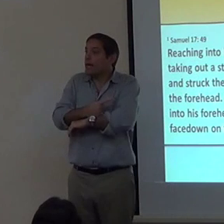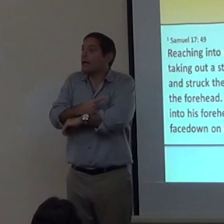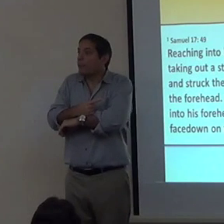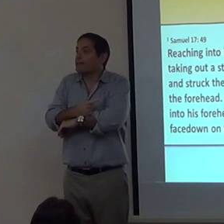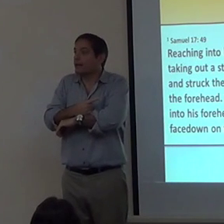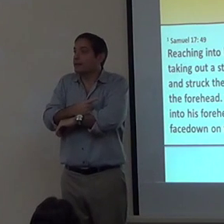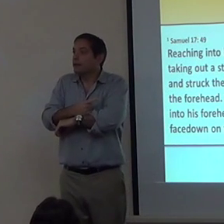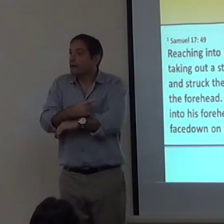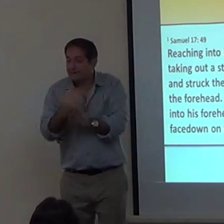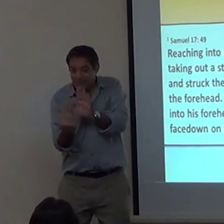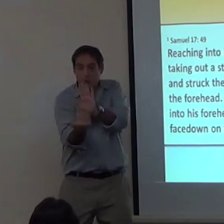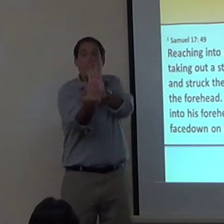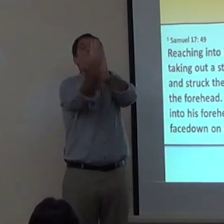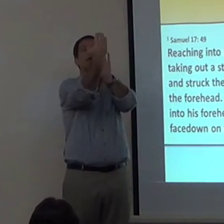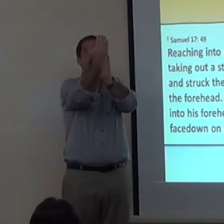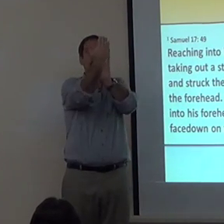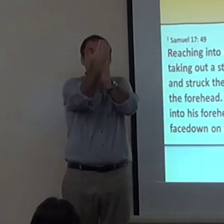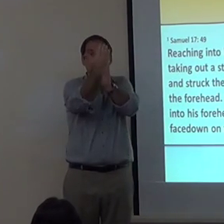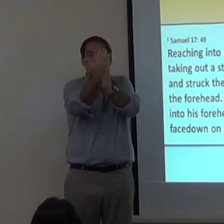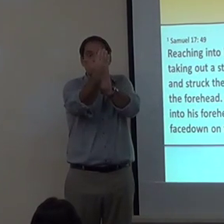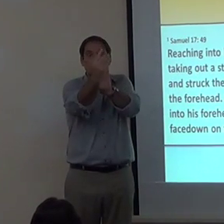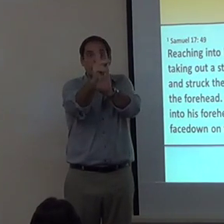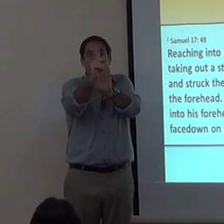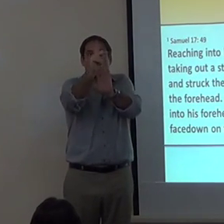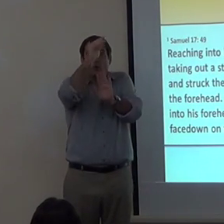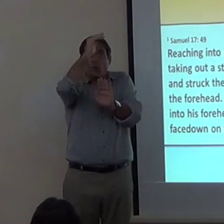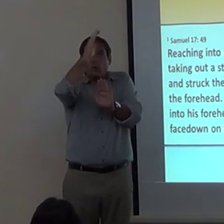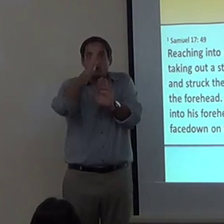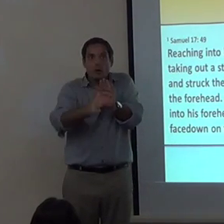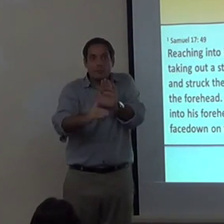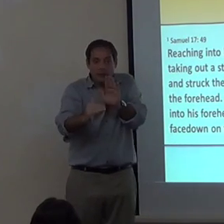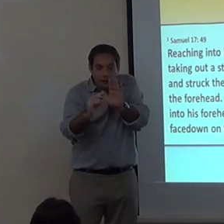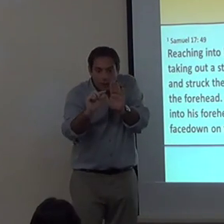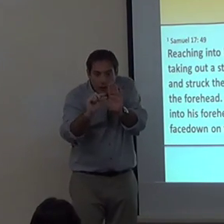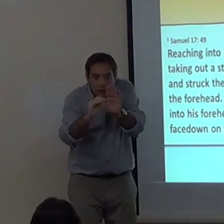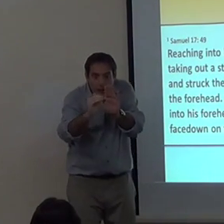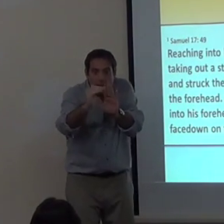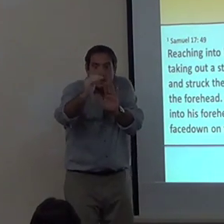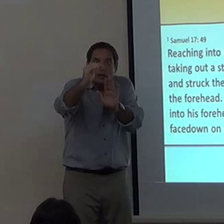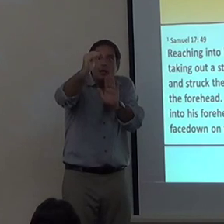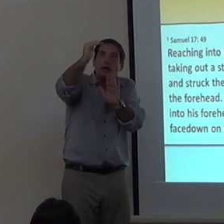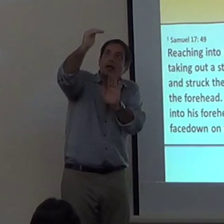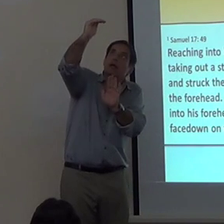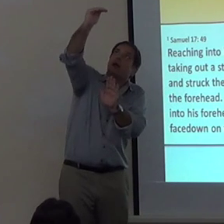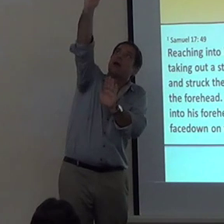Pero un día, ¿qué pasa? ¿Ok? Se encuentra ahí con un hombre